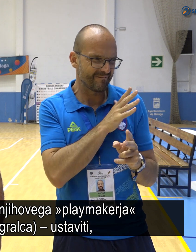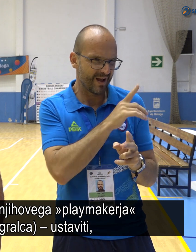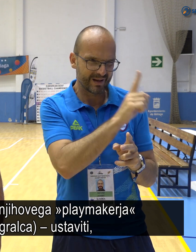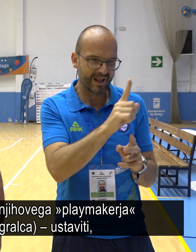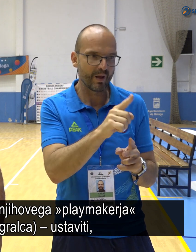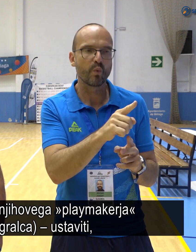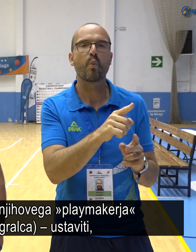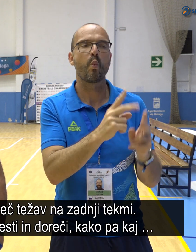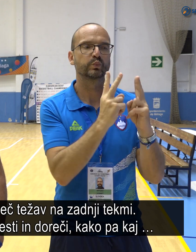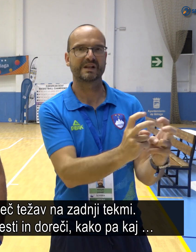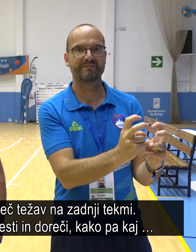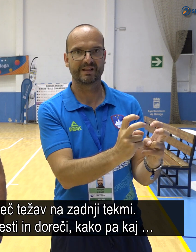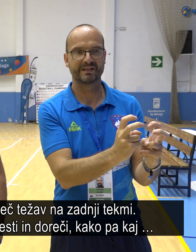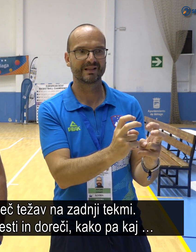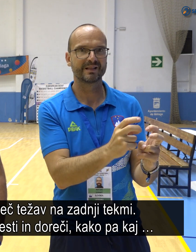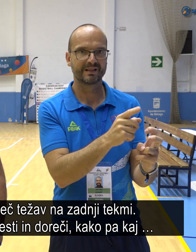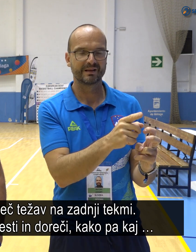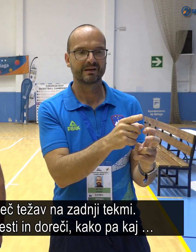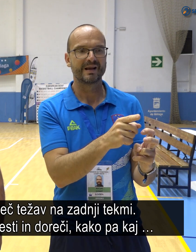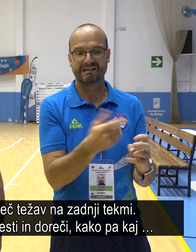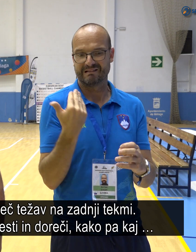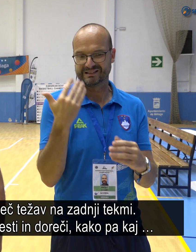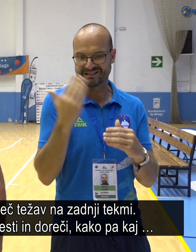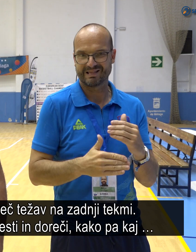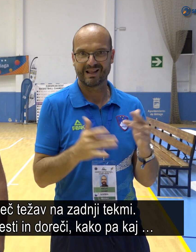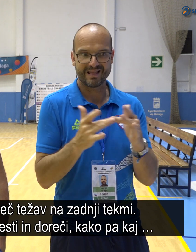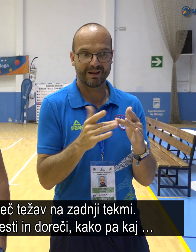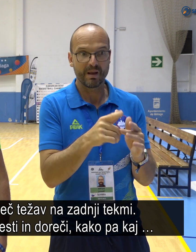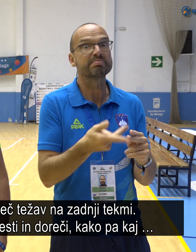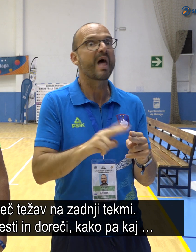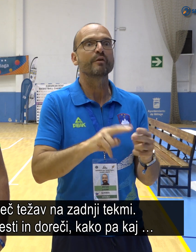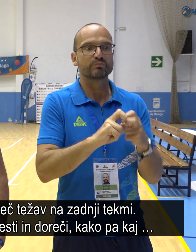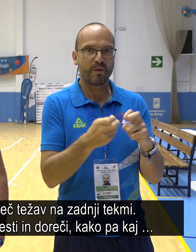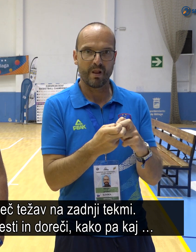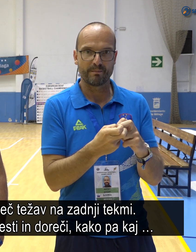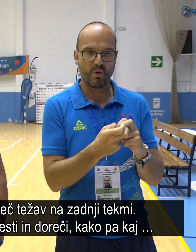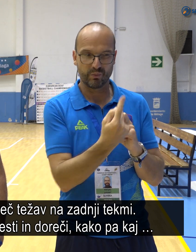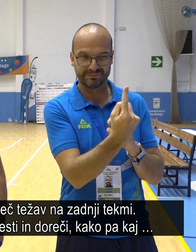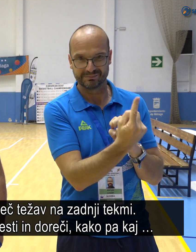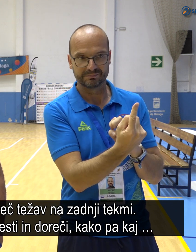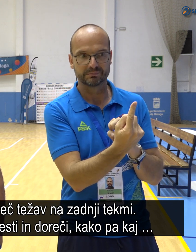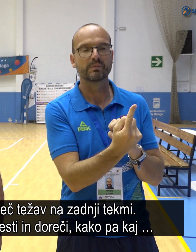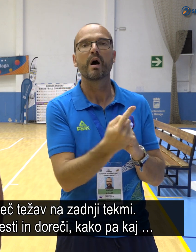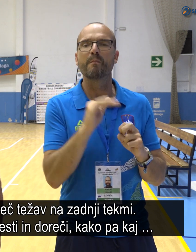ustaviti, ker nam je delo največ težav na zadnji tekmi, tako da bo pa to, mora se še usesti, pa kako pa kaj,